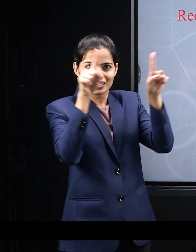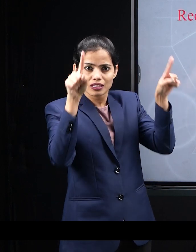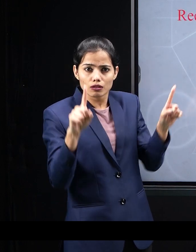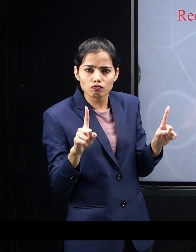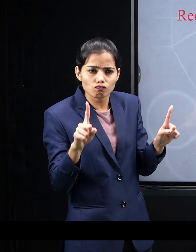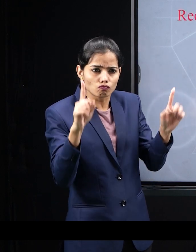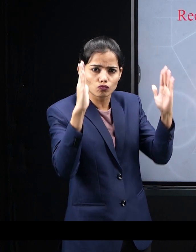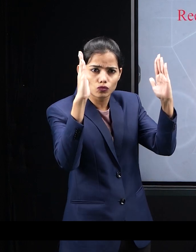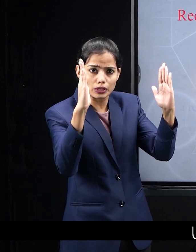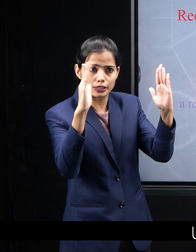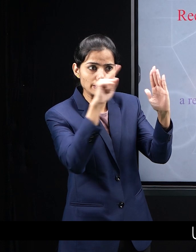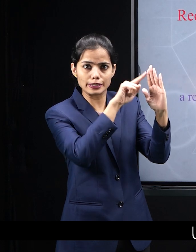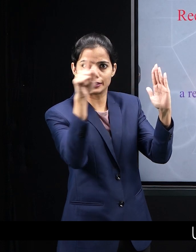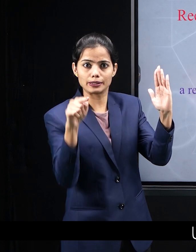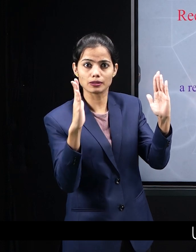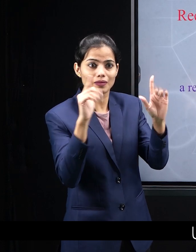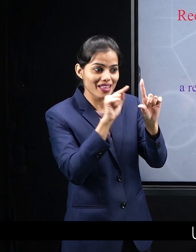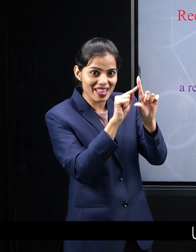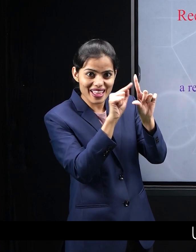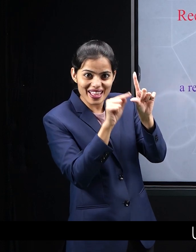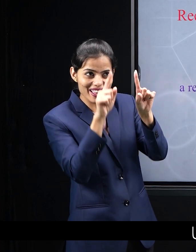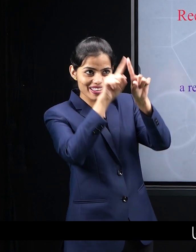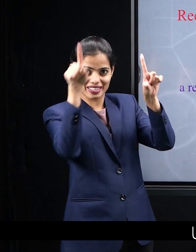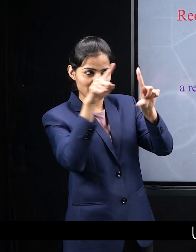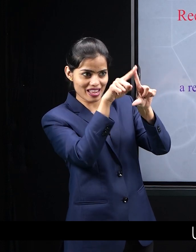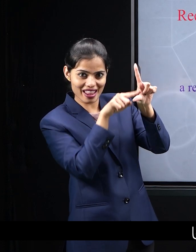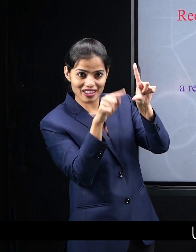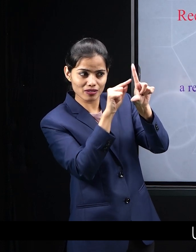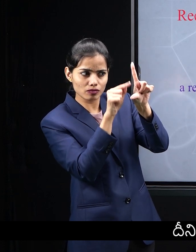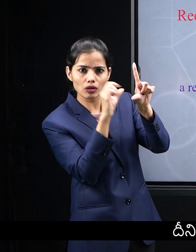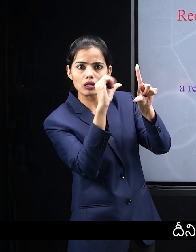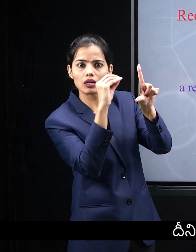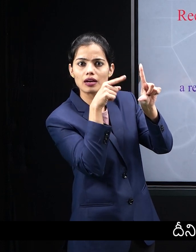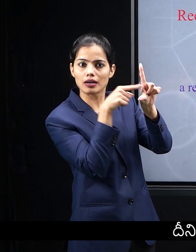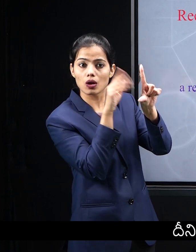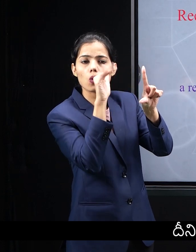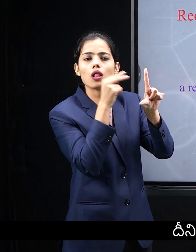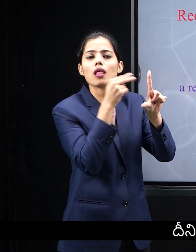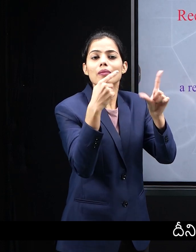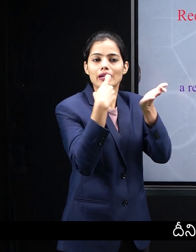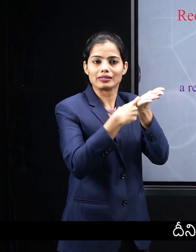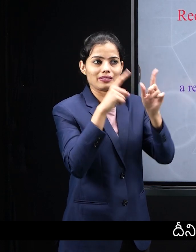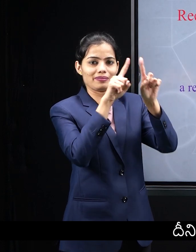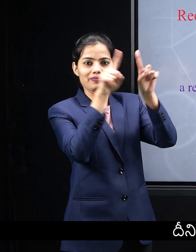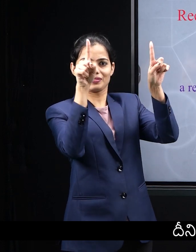సమాంతర చతుర్భుజం ప్రతి కోణం 90 డిగ్రీలు ఉంటుంది. దీనిని దీర్ఘచతురస్రం అంటారు.